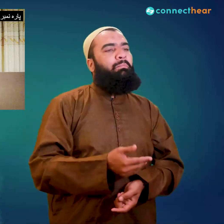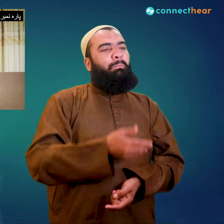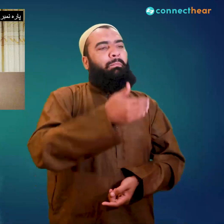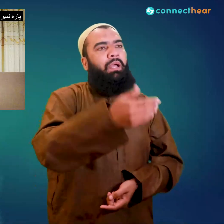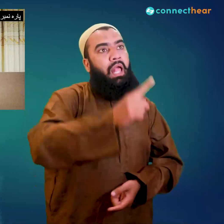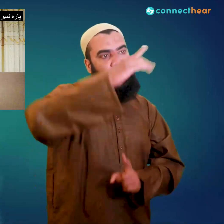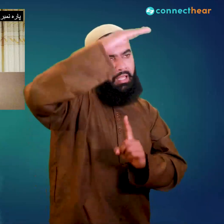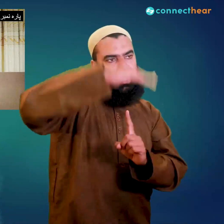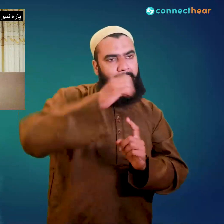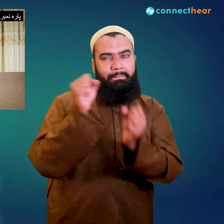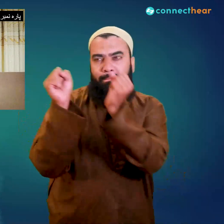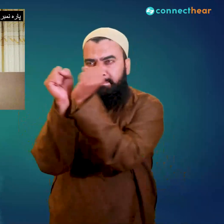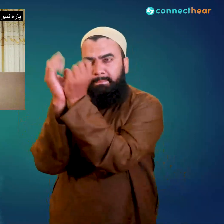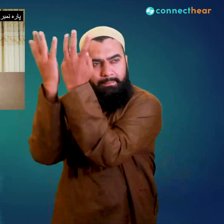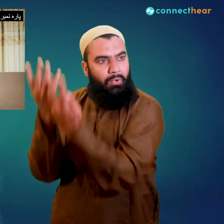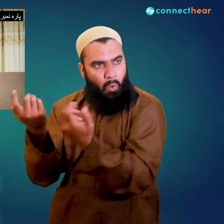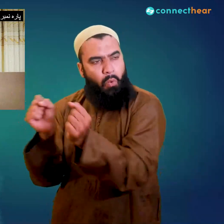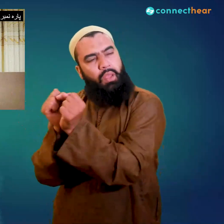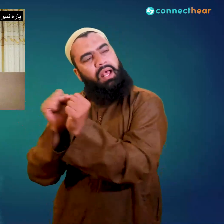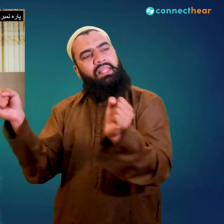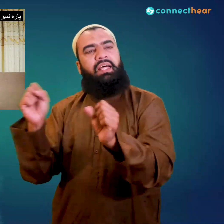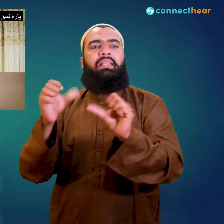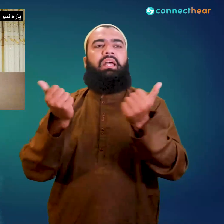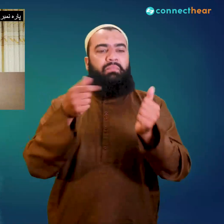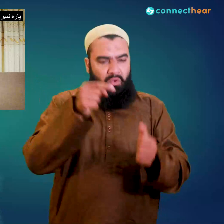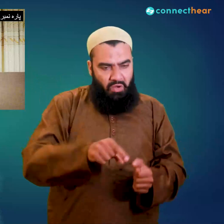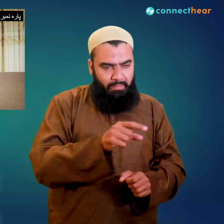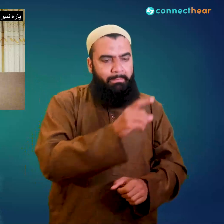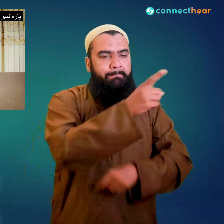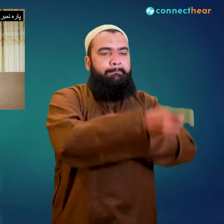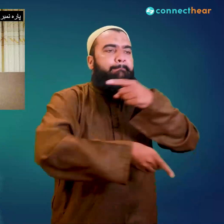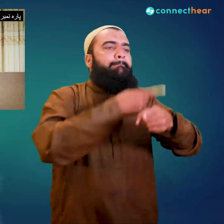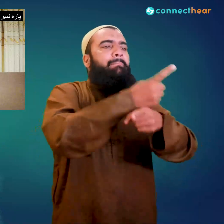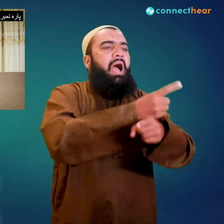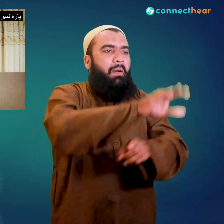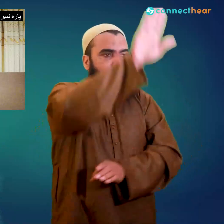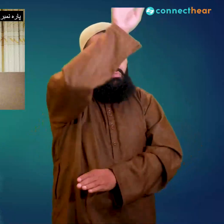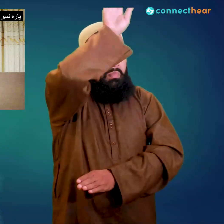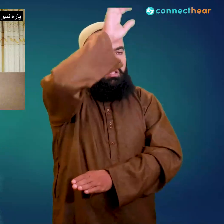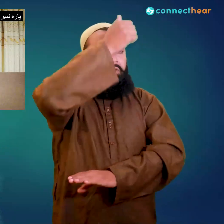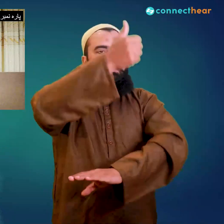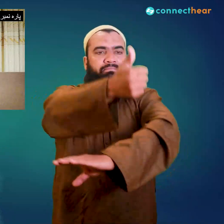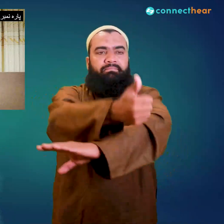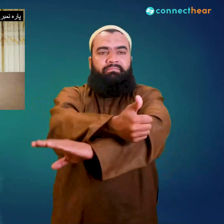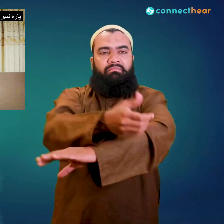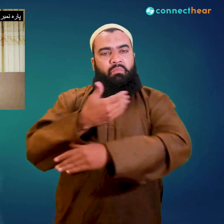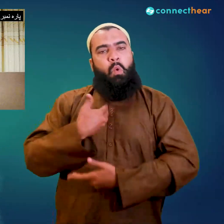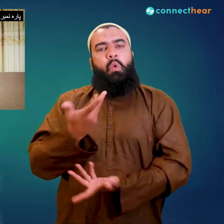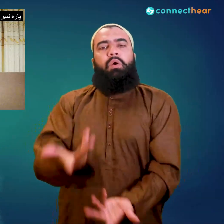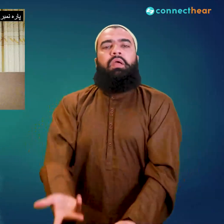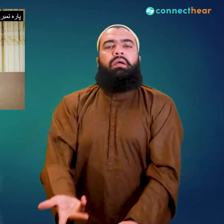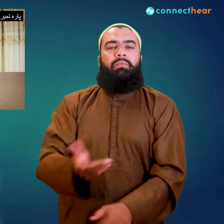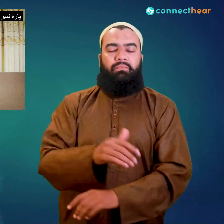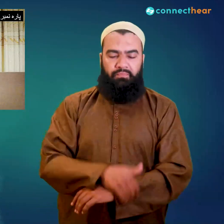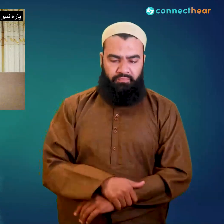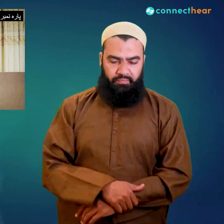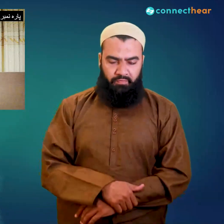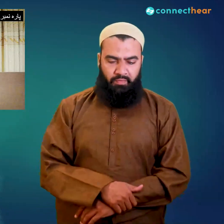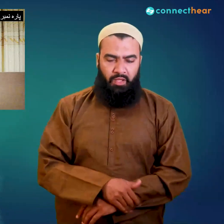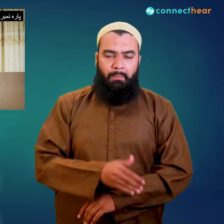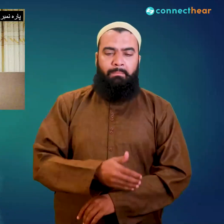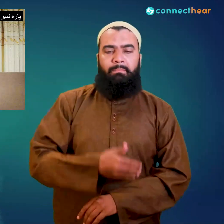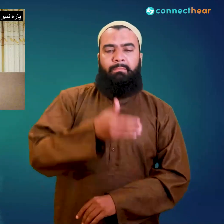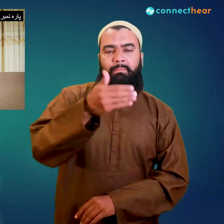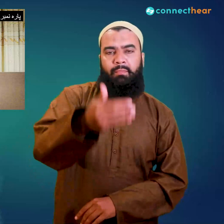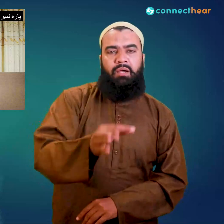آیت نمبر 101، رب قد آتیتنی من الملک، حضرت یوسف علیہ السلام کی دعا آخر